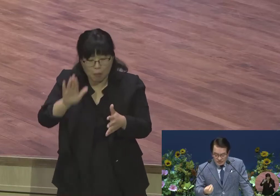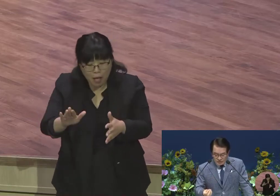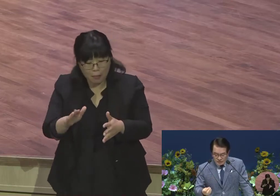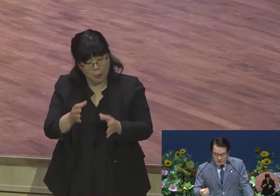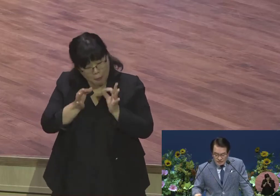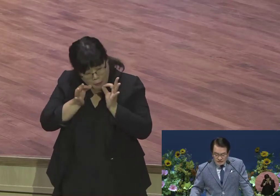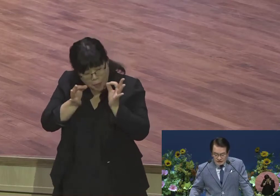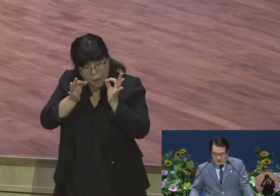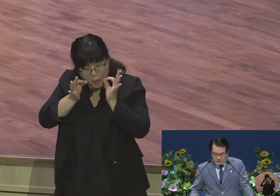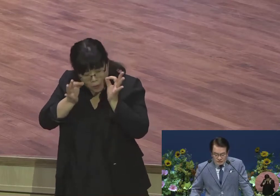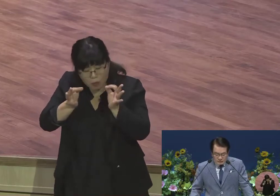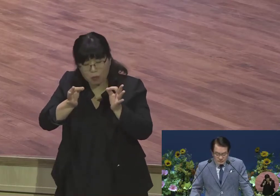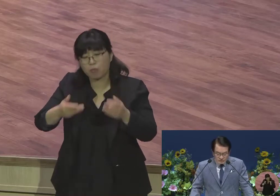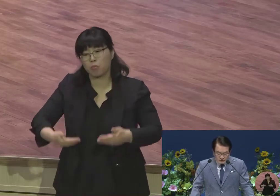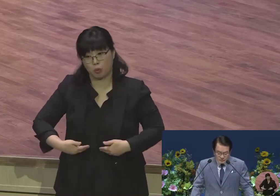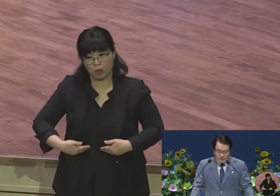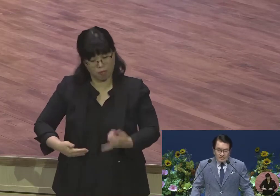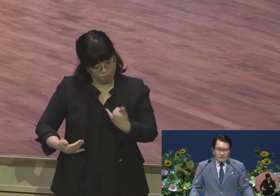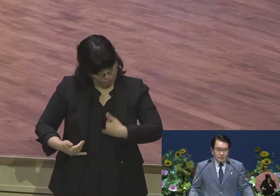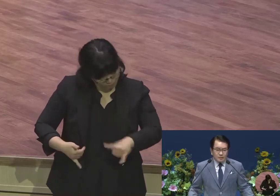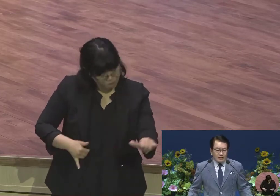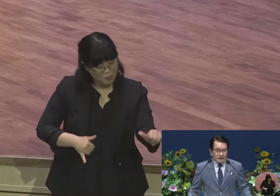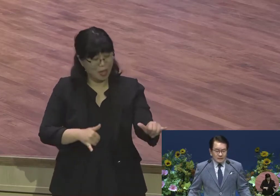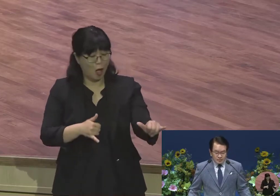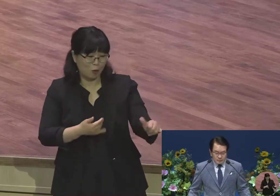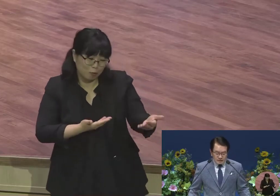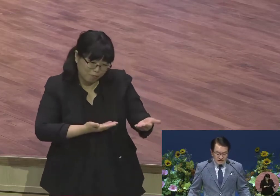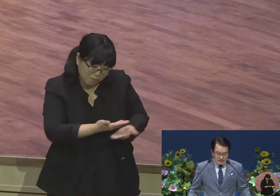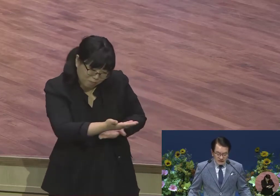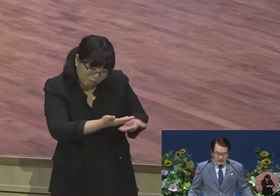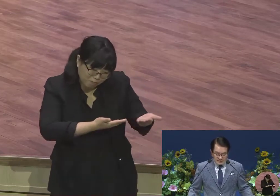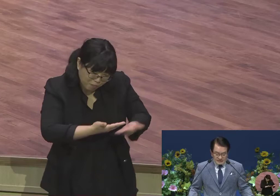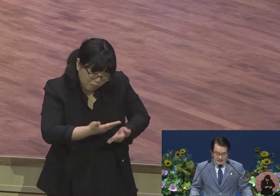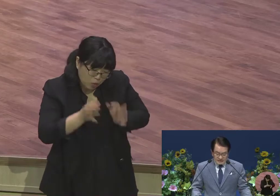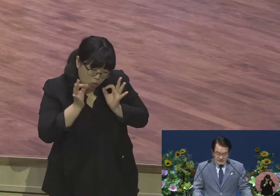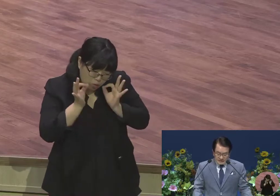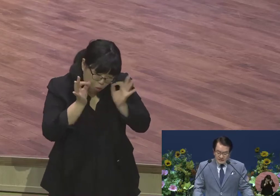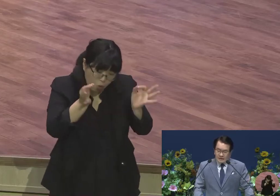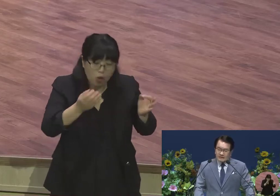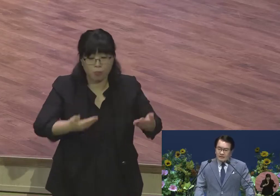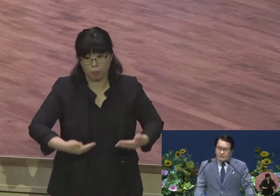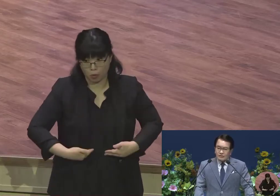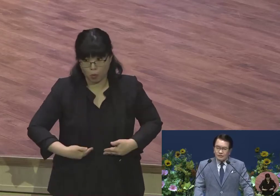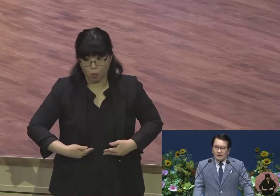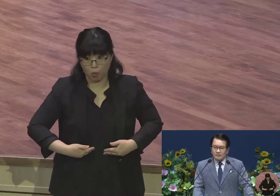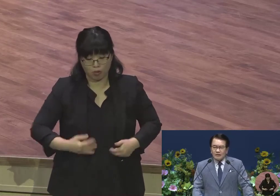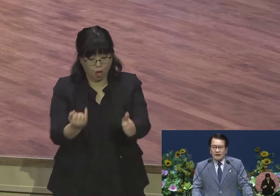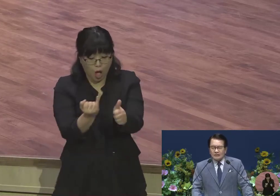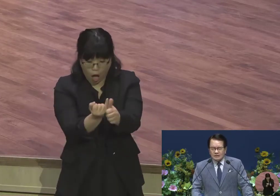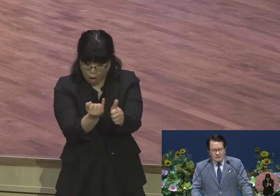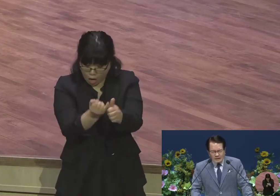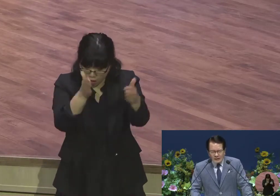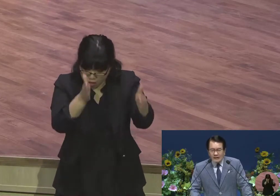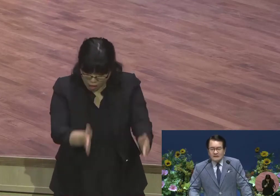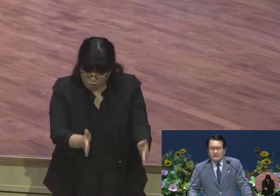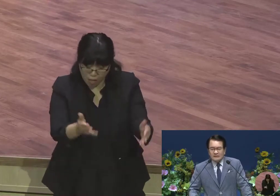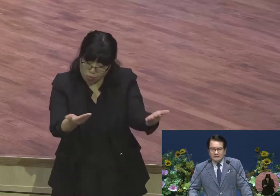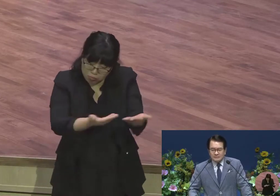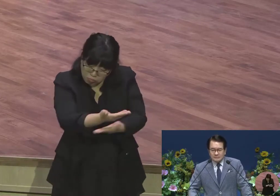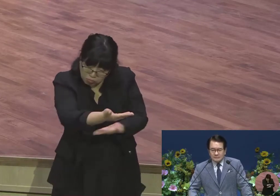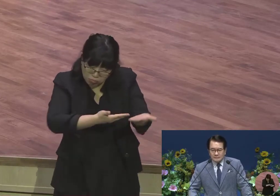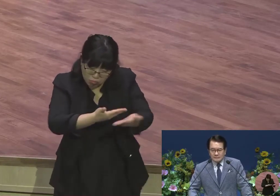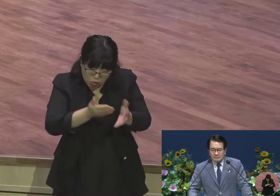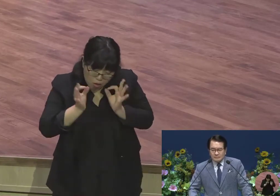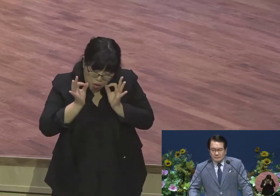영적 소통 은약적 소통 부모간의 부모 자식간의 은약적 소통되면 그 가정 건강한